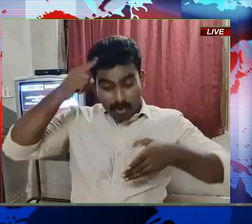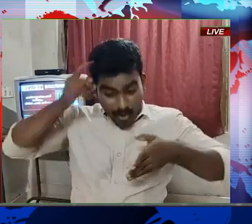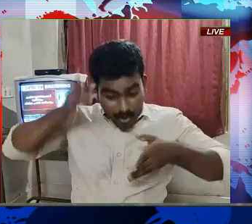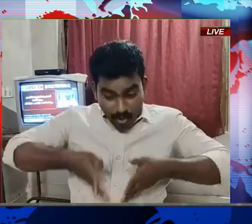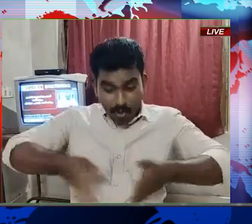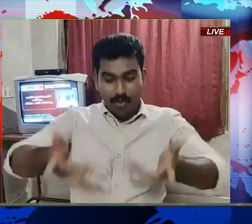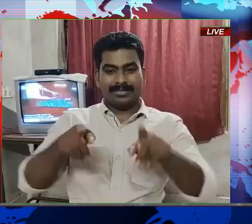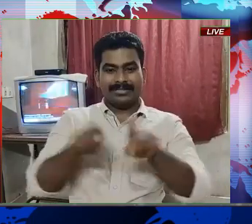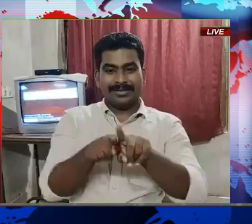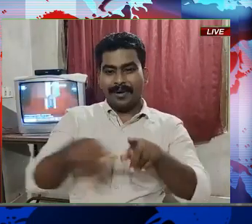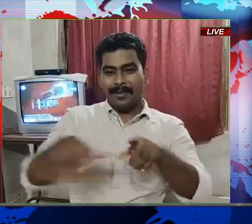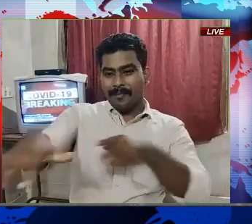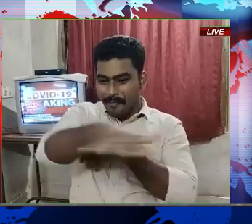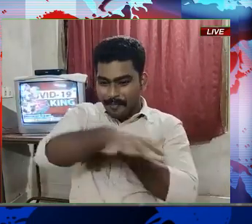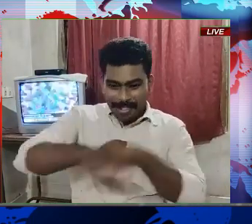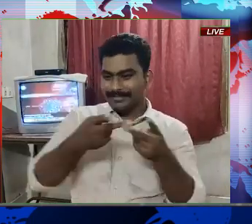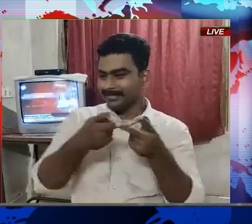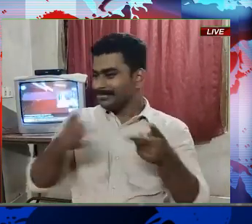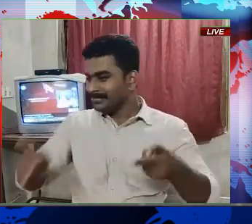വിൽപ്പന വില നിശ്ചയിക്കും.